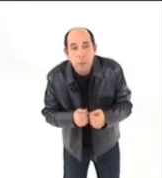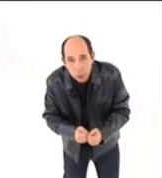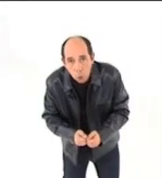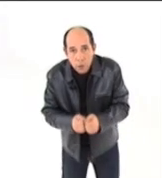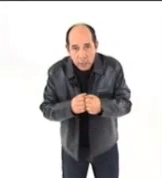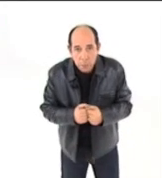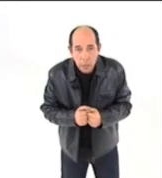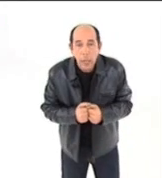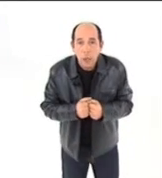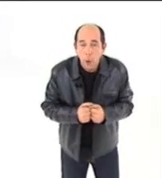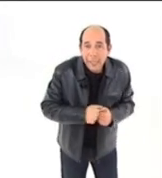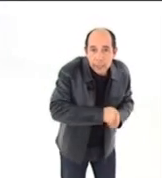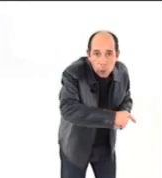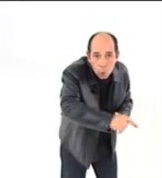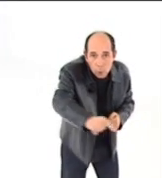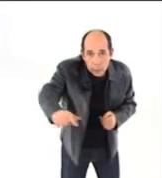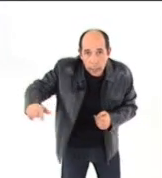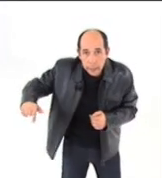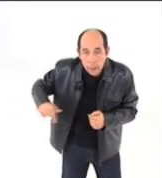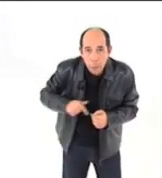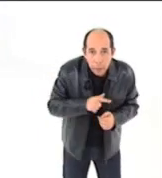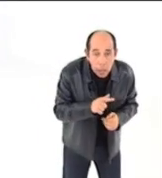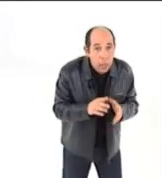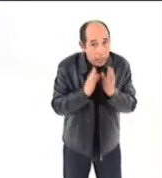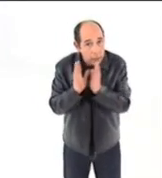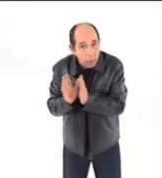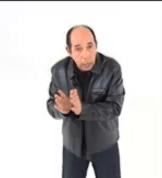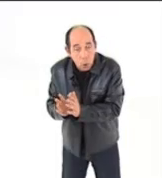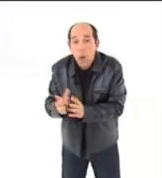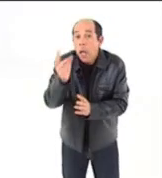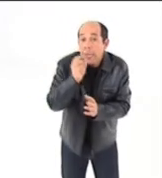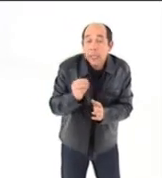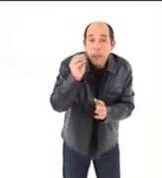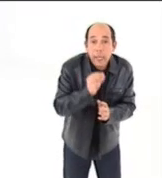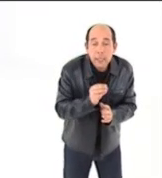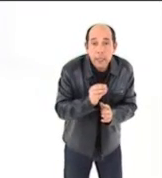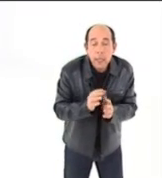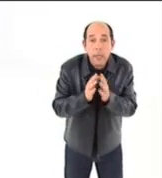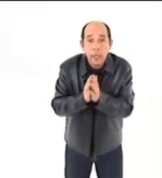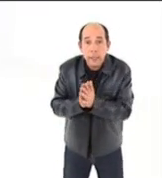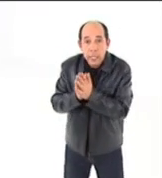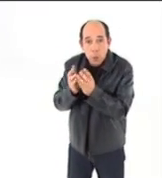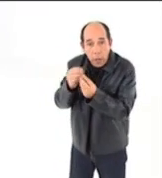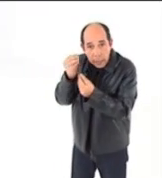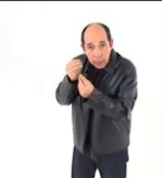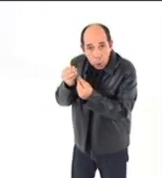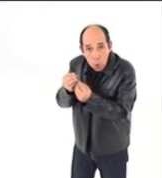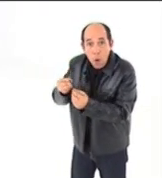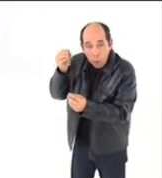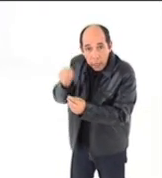المتر تحت منها غنلقاو خيط ديال الضوء داير بها. هذه الطريقه الاولى. كاينه الطريقه الثانيه، هي غادي نحزموا خيط ديال الضوء في واحد